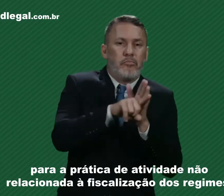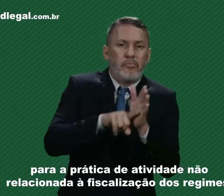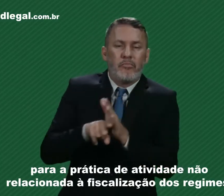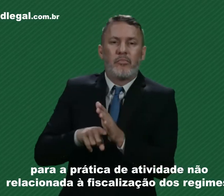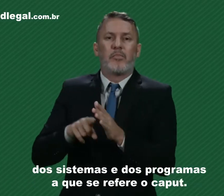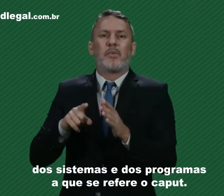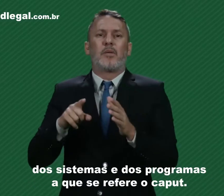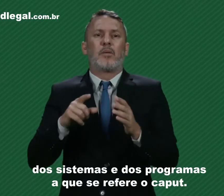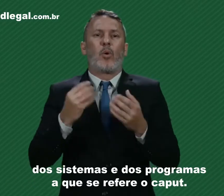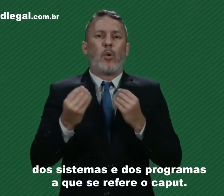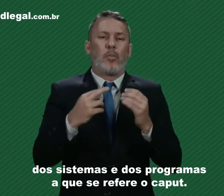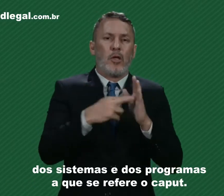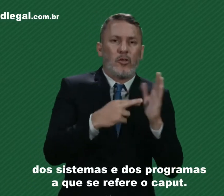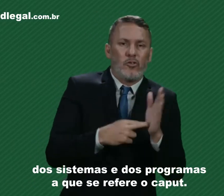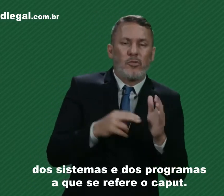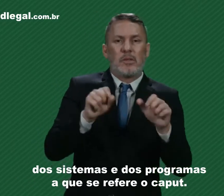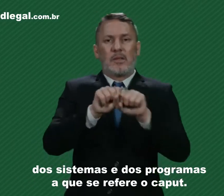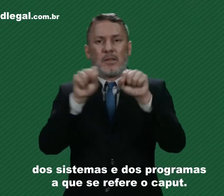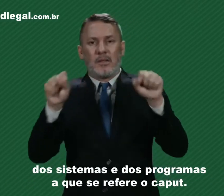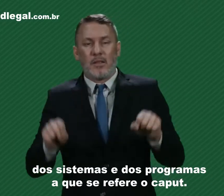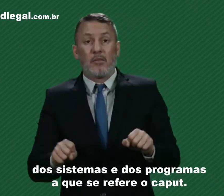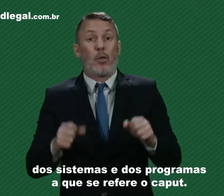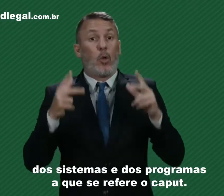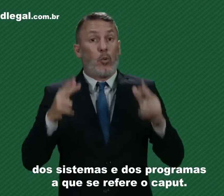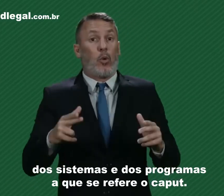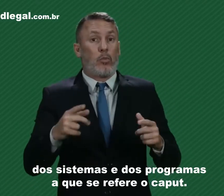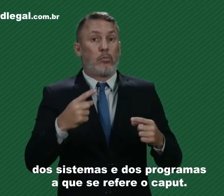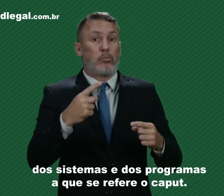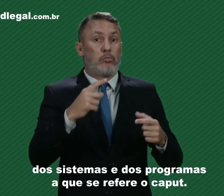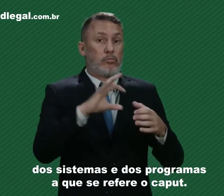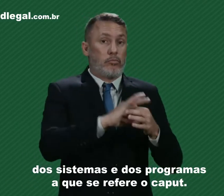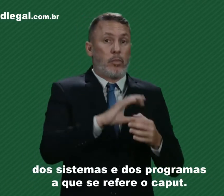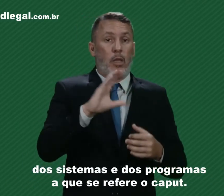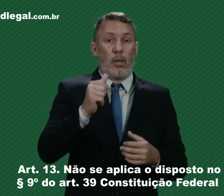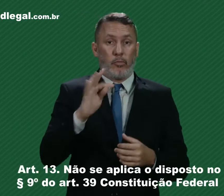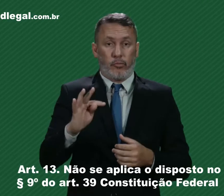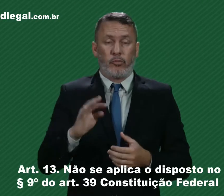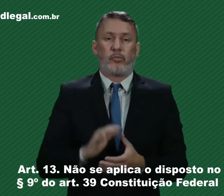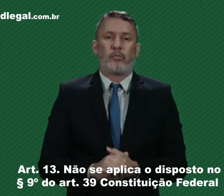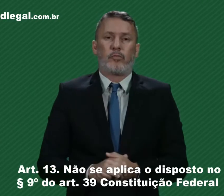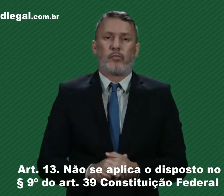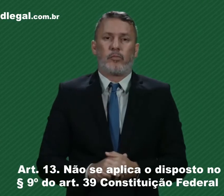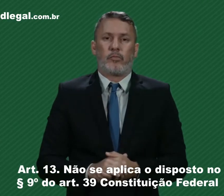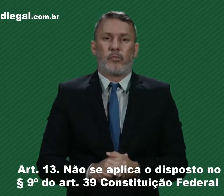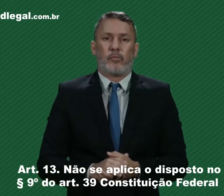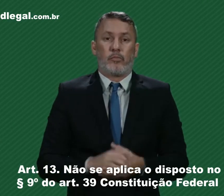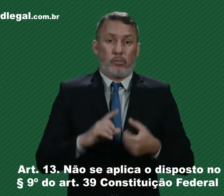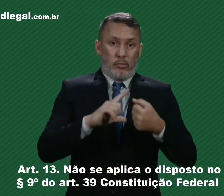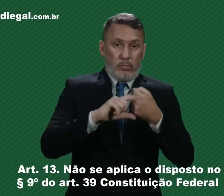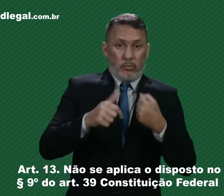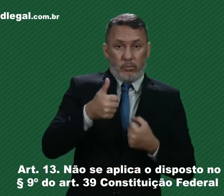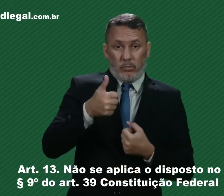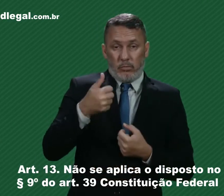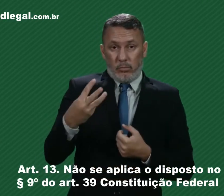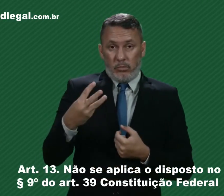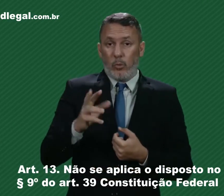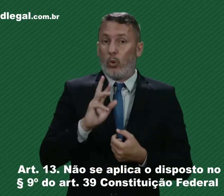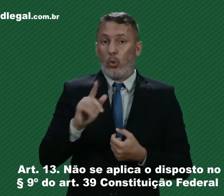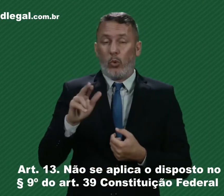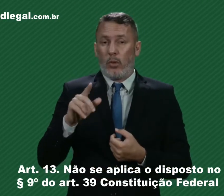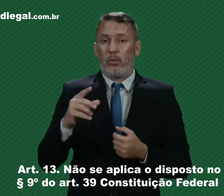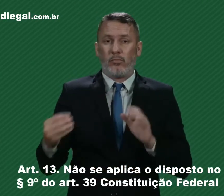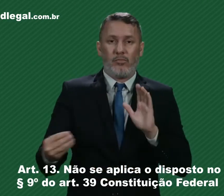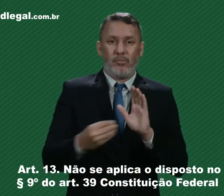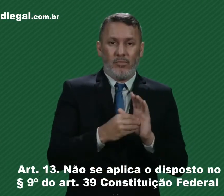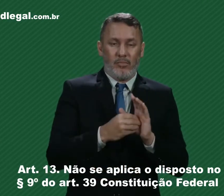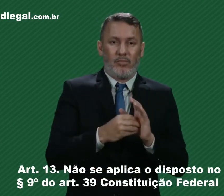dos regimes, dos sistemas e dos programas a que se refere o caput. Artigo 13. Não se aplica o disposto